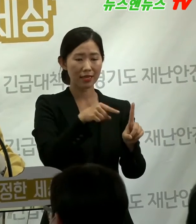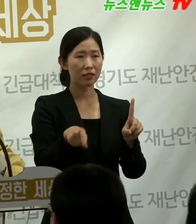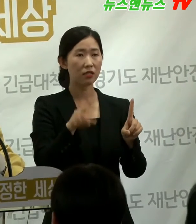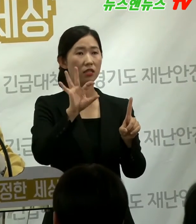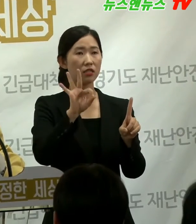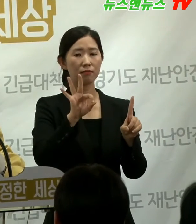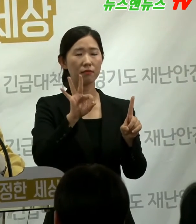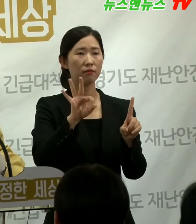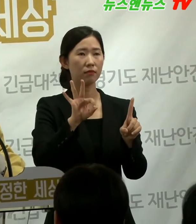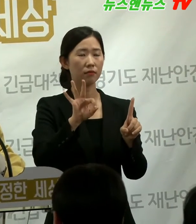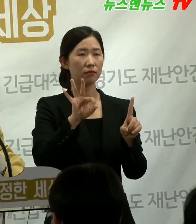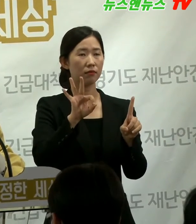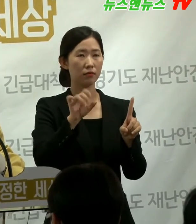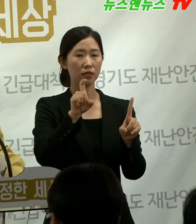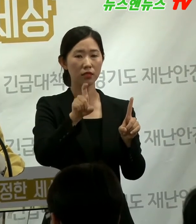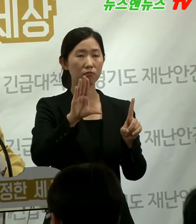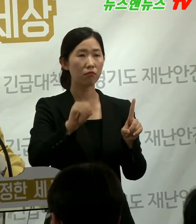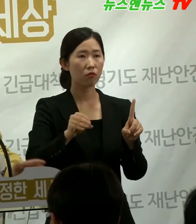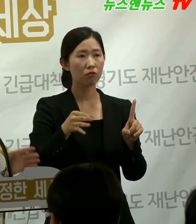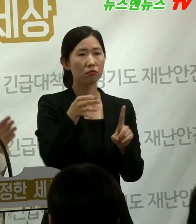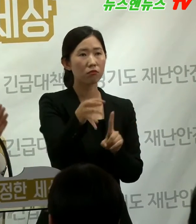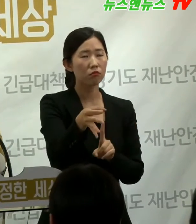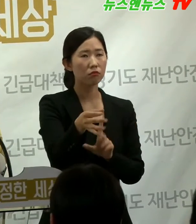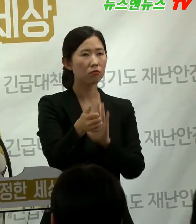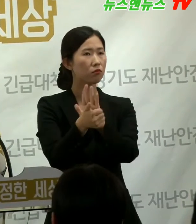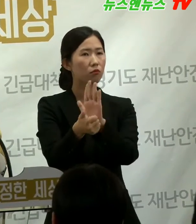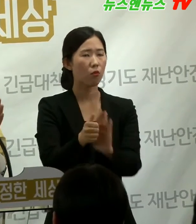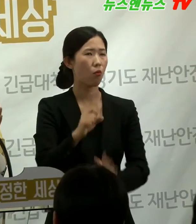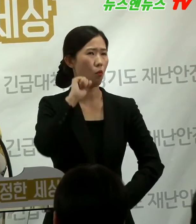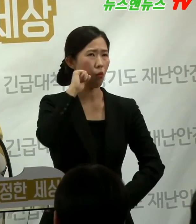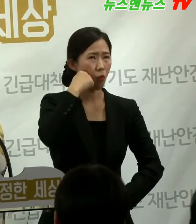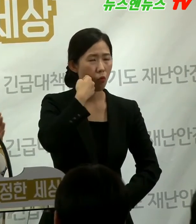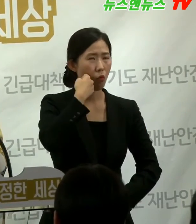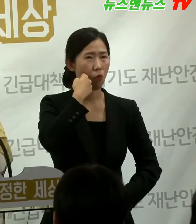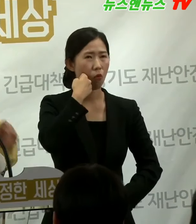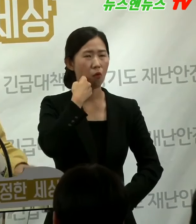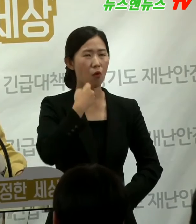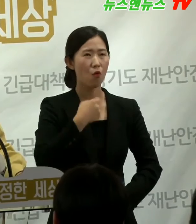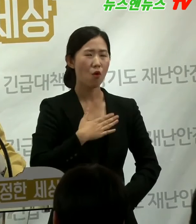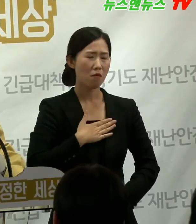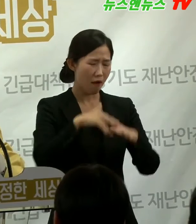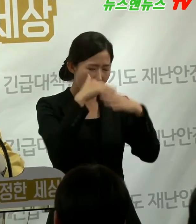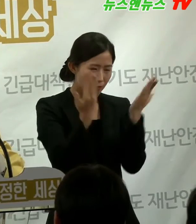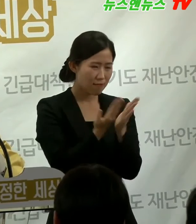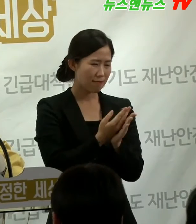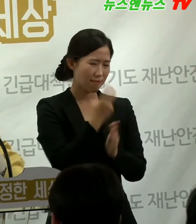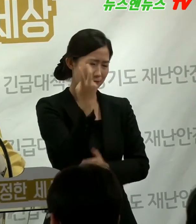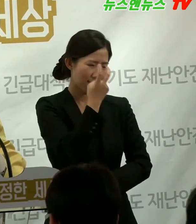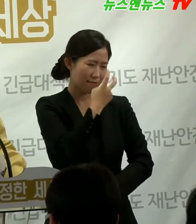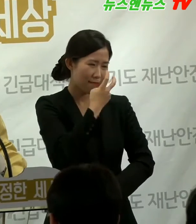겨우만 5만원 미만 모든 가용한 자원을 다 우리가 동원했죠.